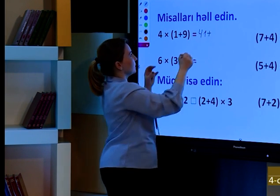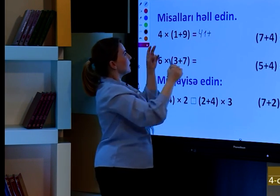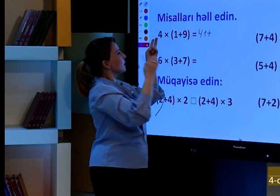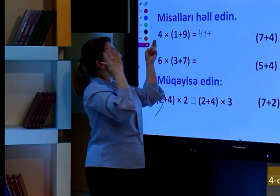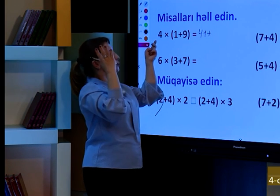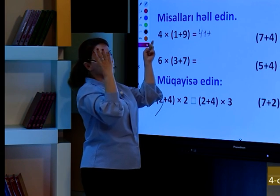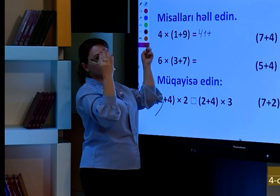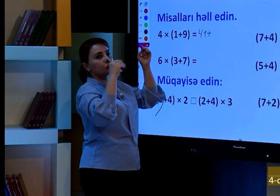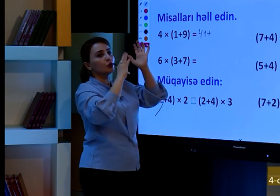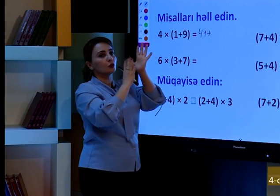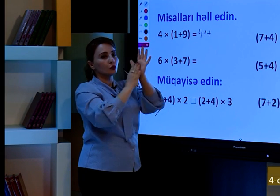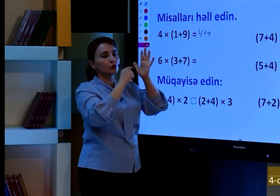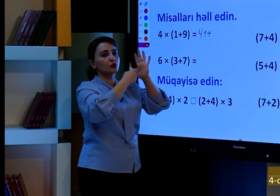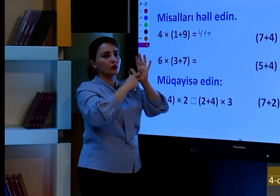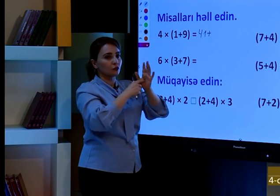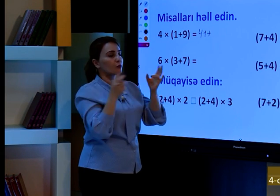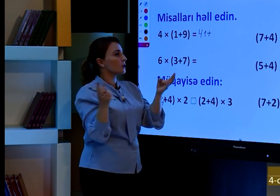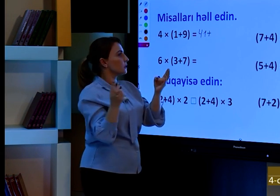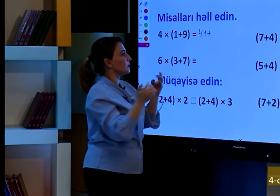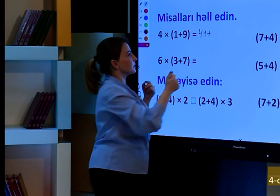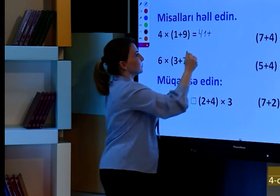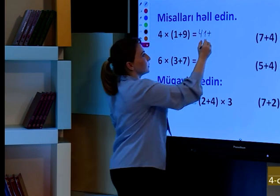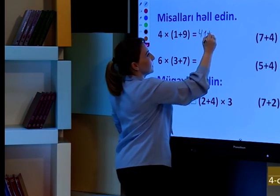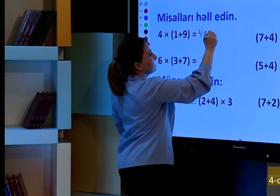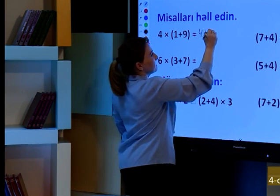Üstəgəl 4-ü 9-a vurmaq lazımdır.